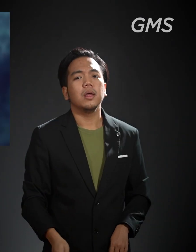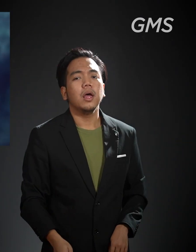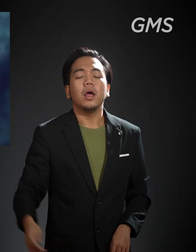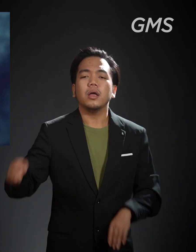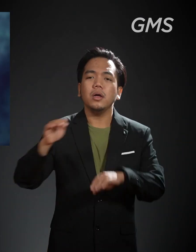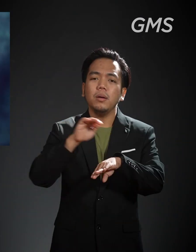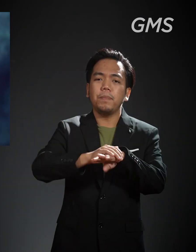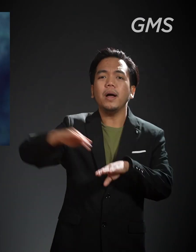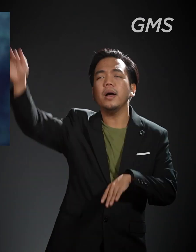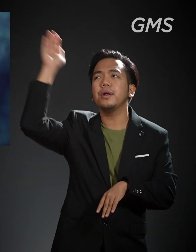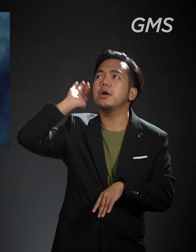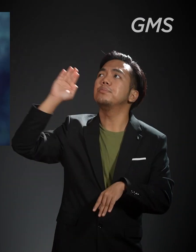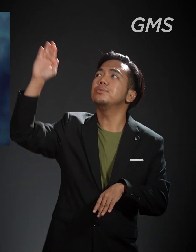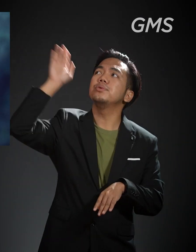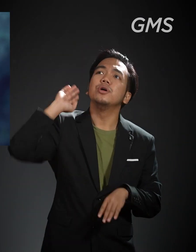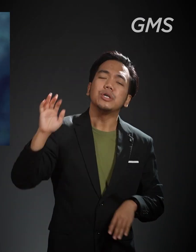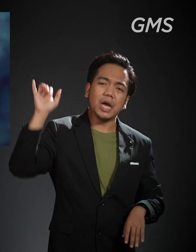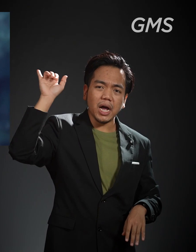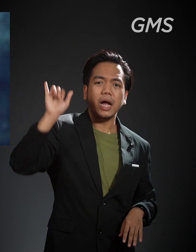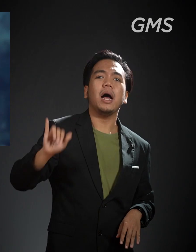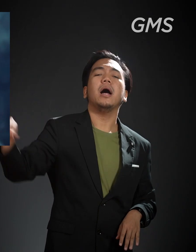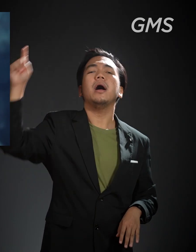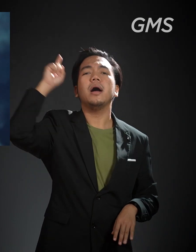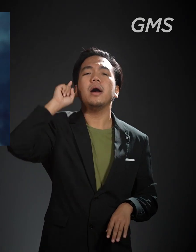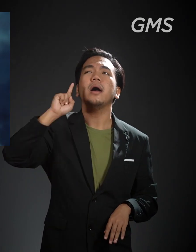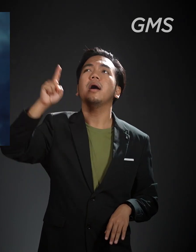penghormatan kepadamu ya